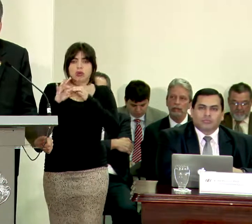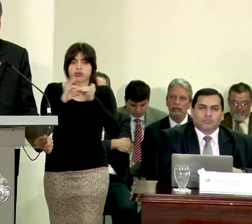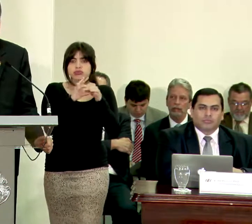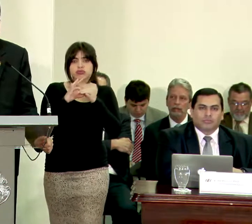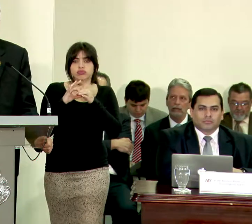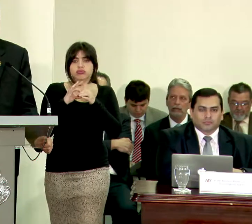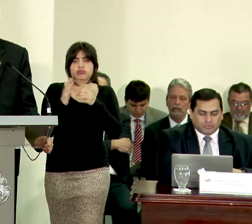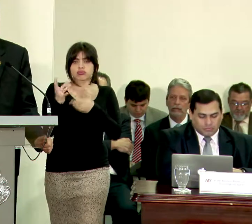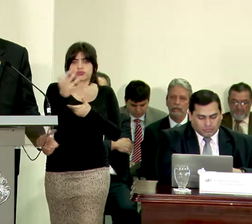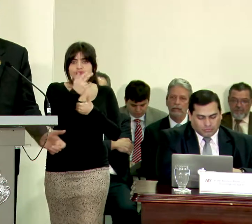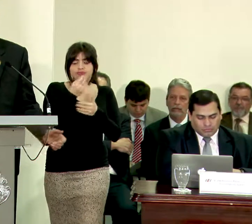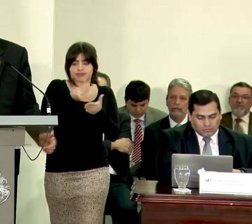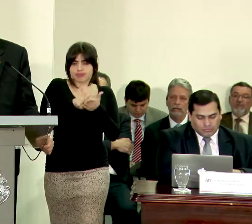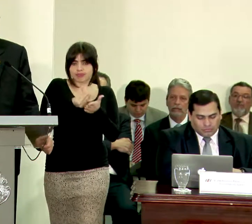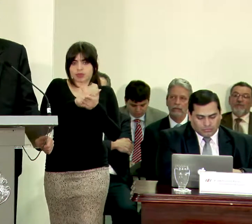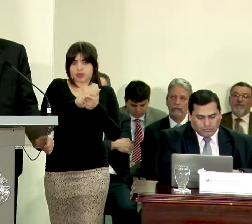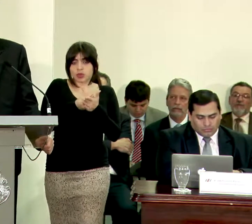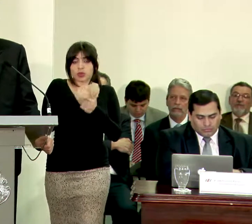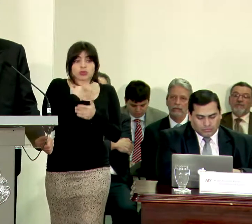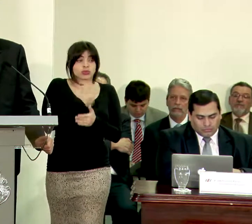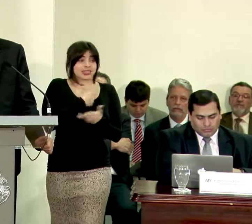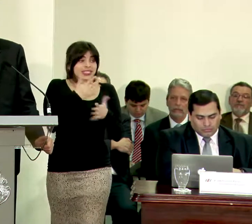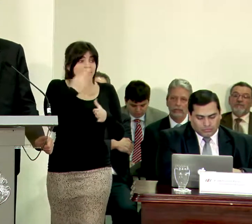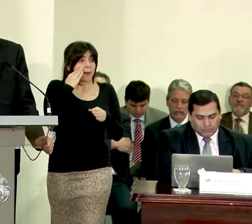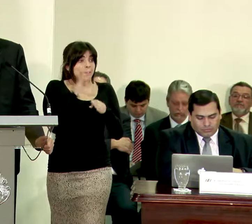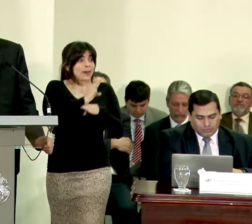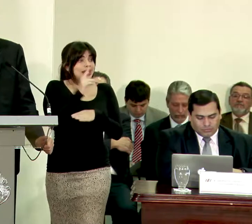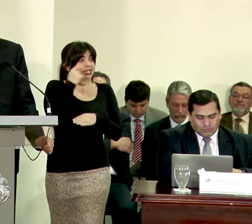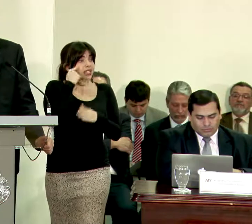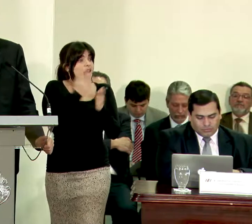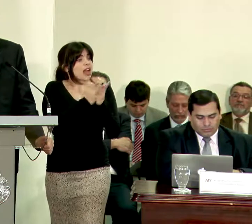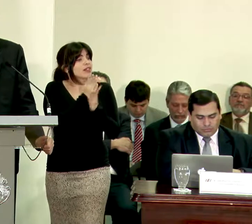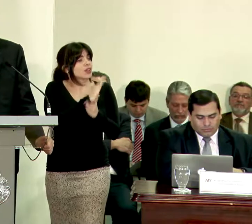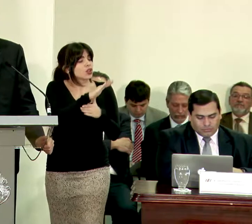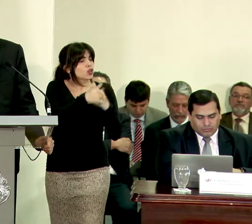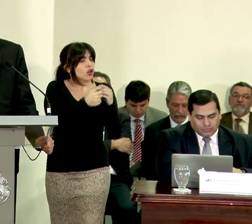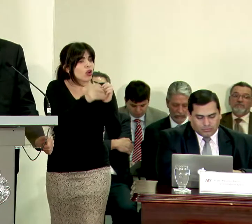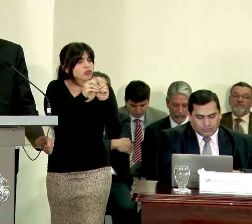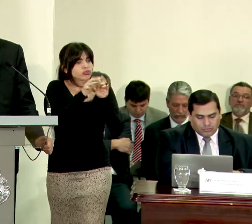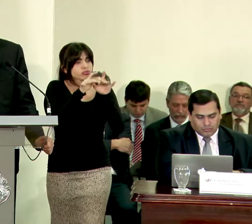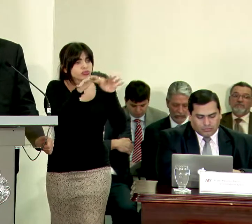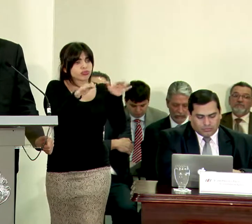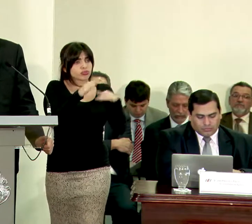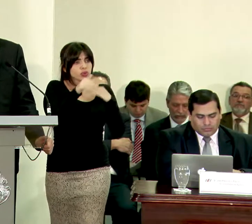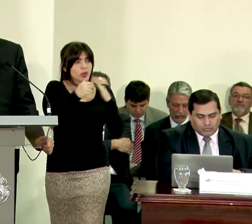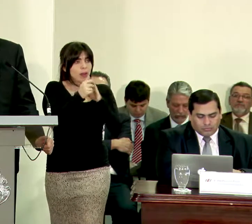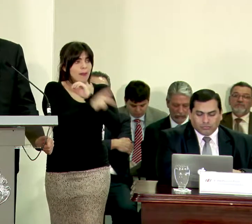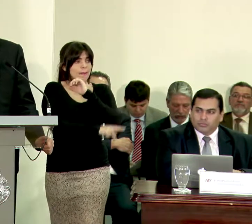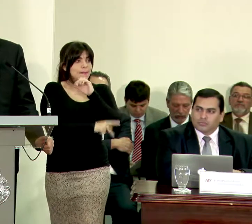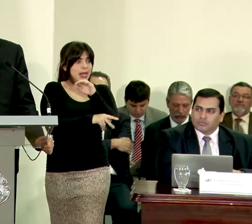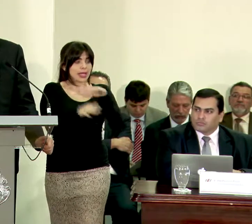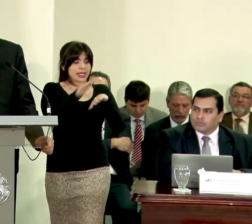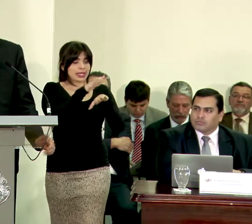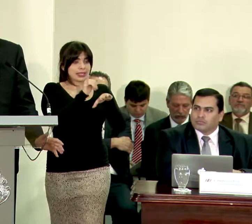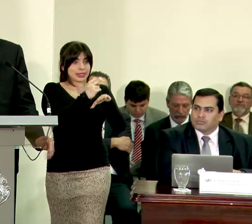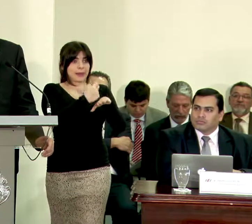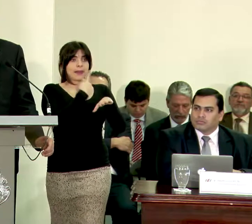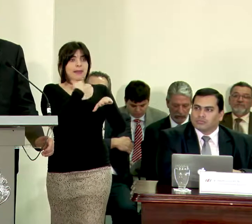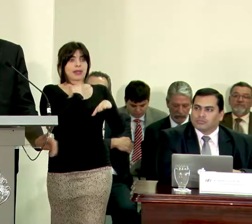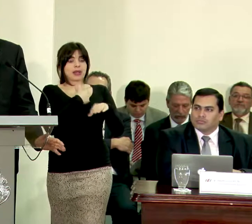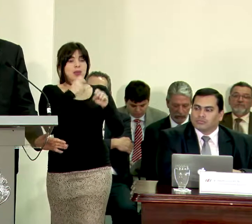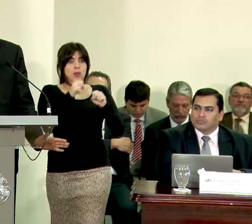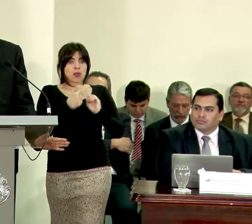recursos. Y como sabemos, los bancos del Estado están a través de todo el territorio nacional, lo que nos permite